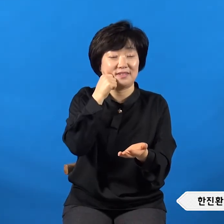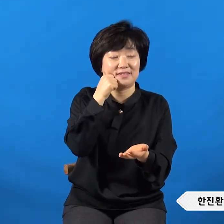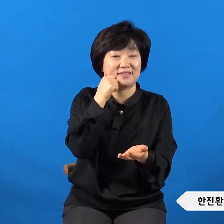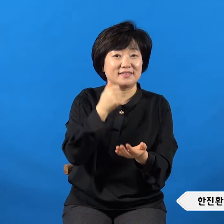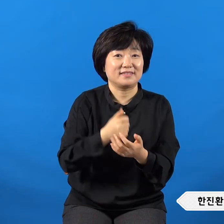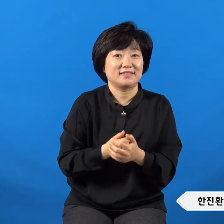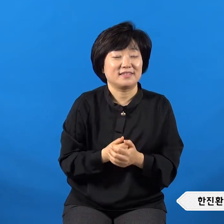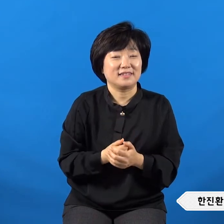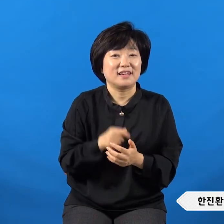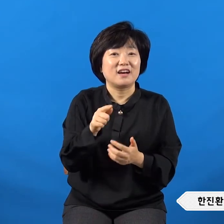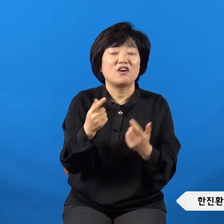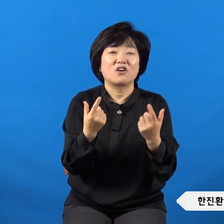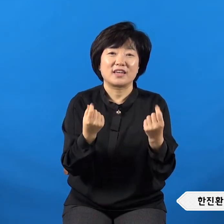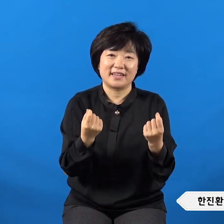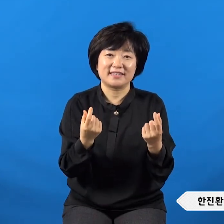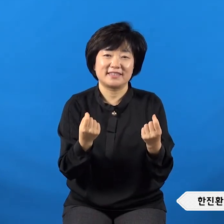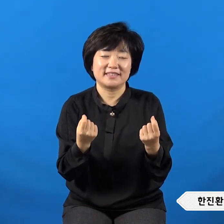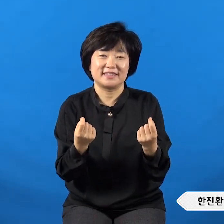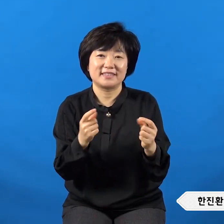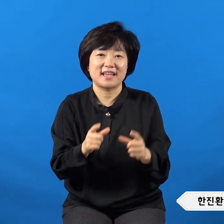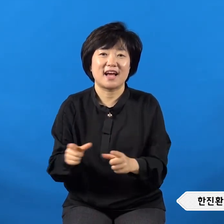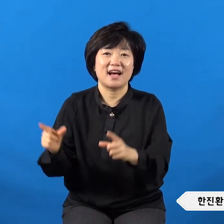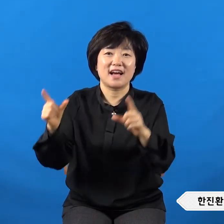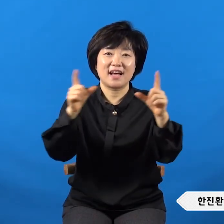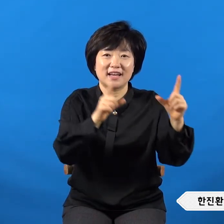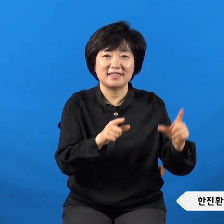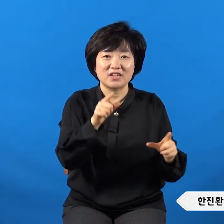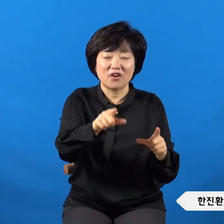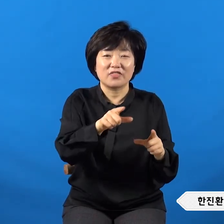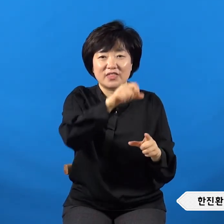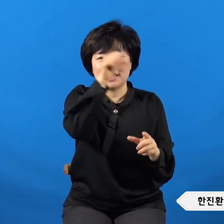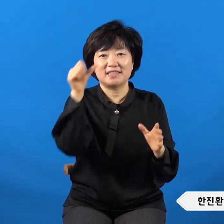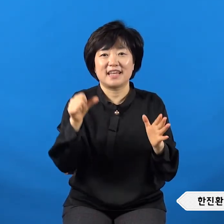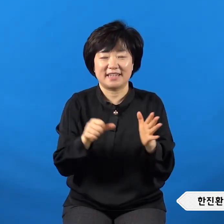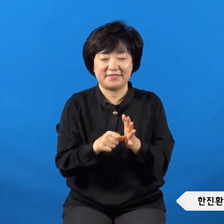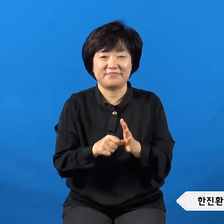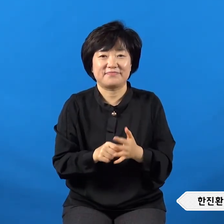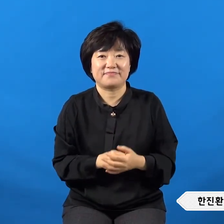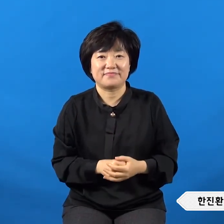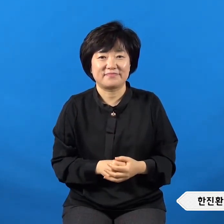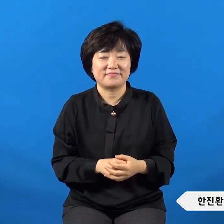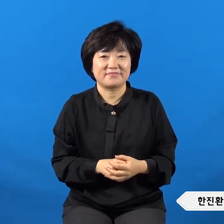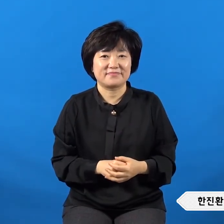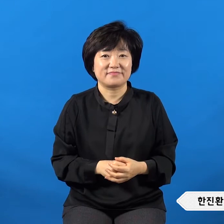것입니다. 그렇게 사라지는 것이 우리 인생이다.